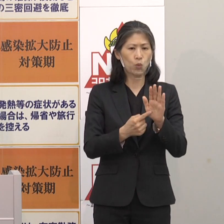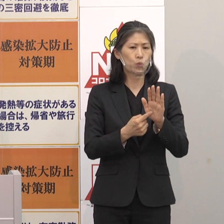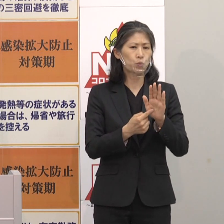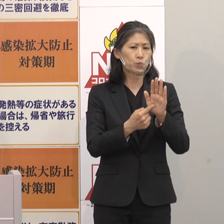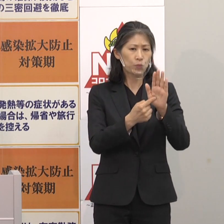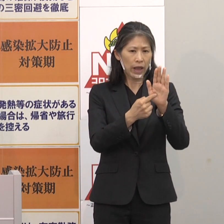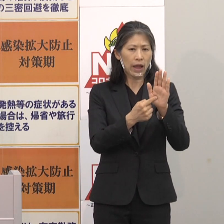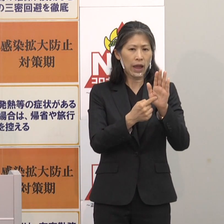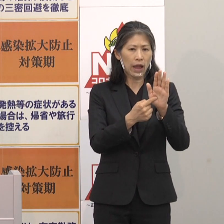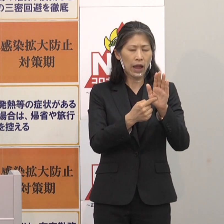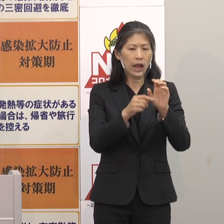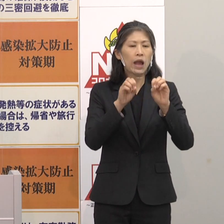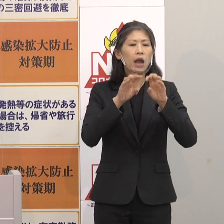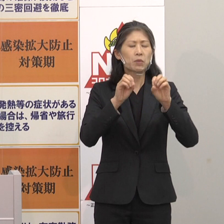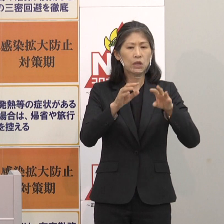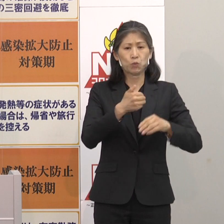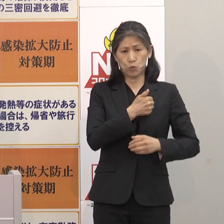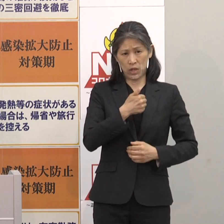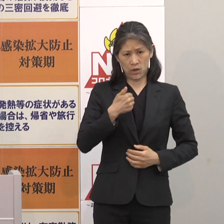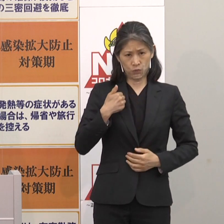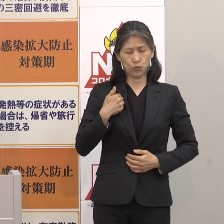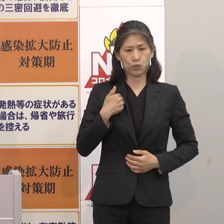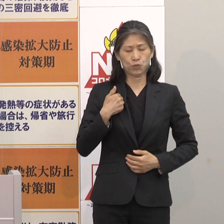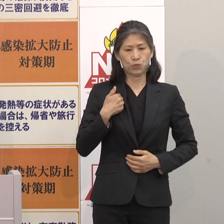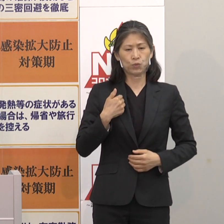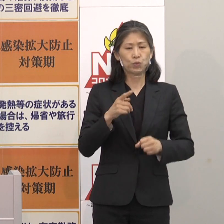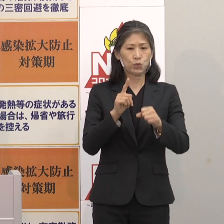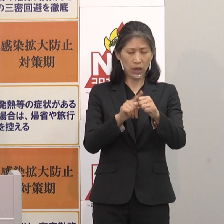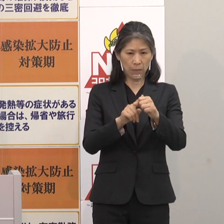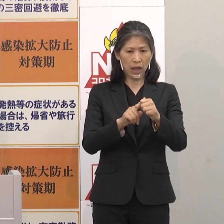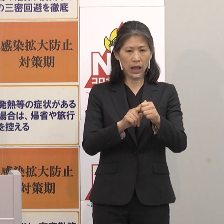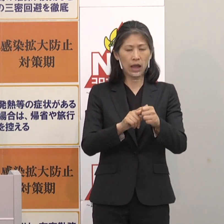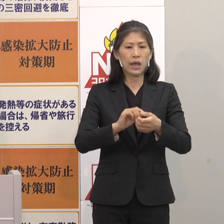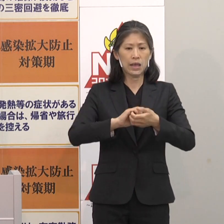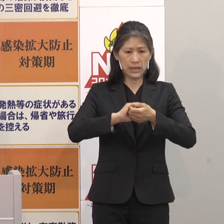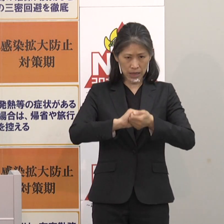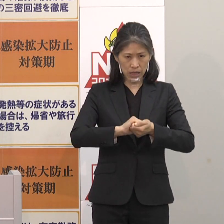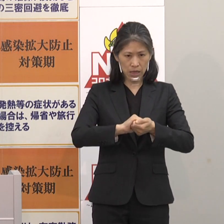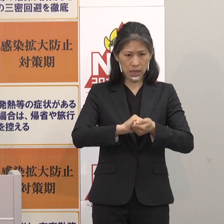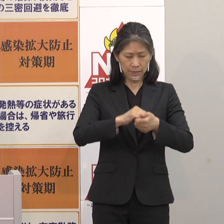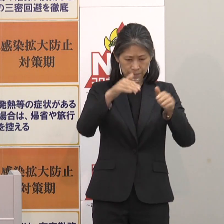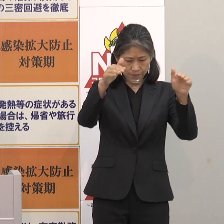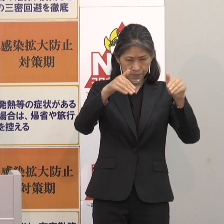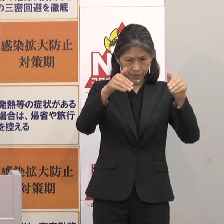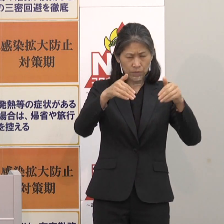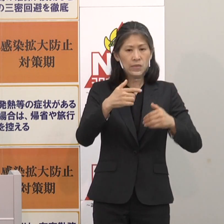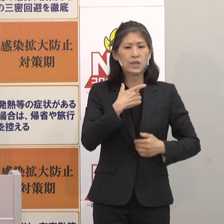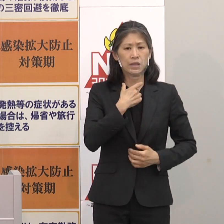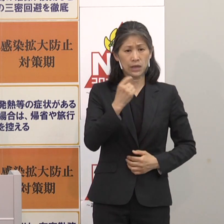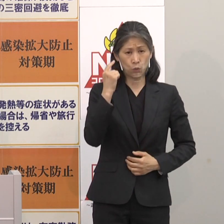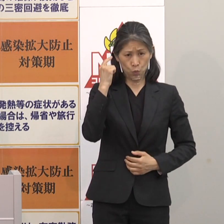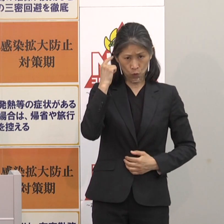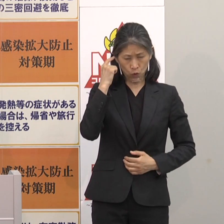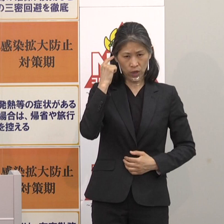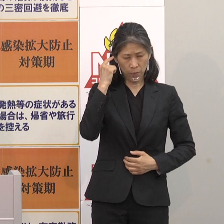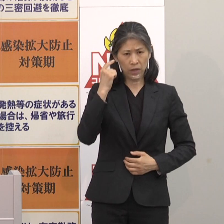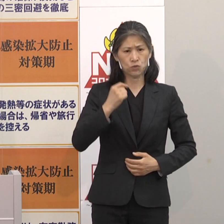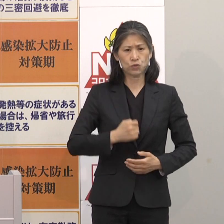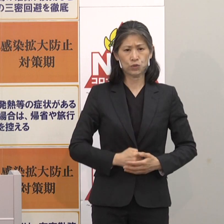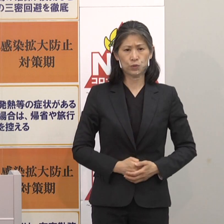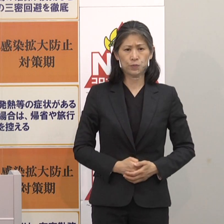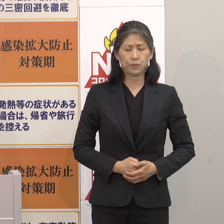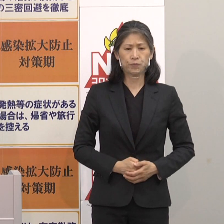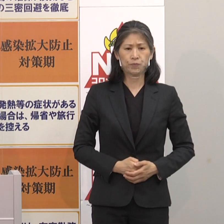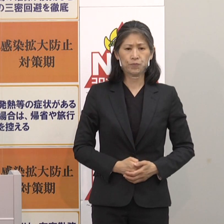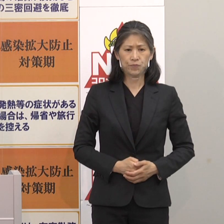ね、関係閣僚大臣会合をぜひ誘致したいと思っておりまして、機会